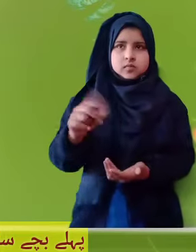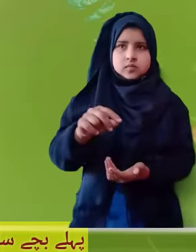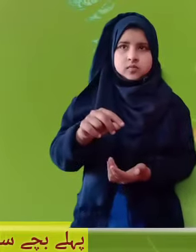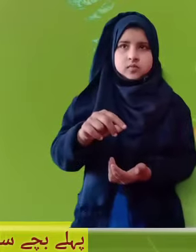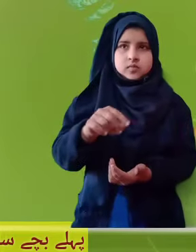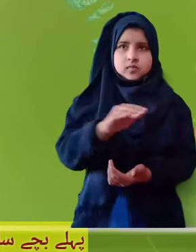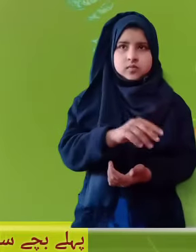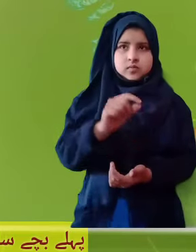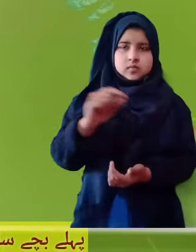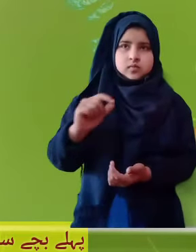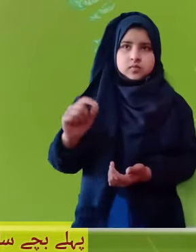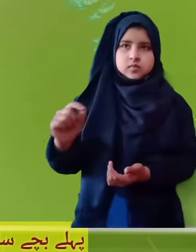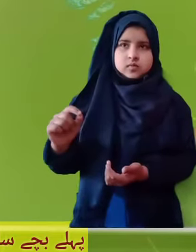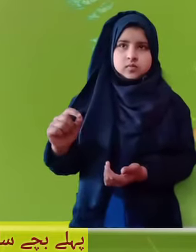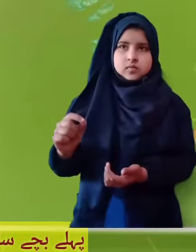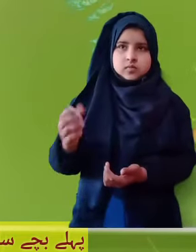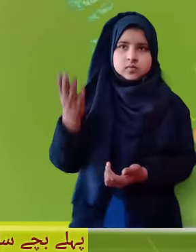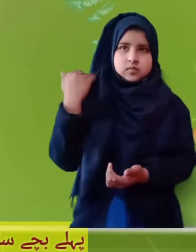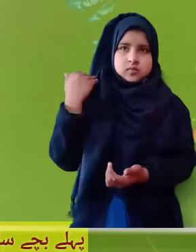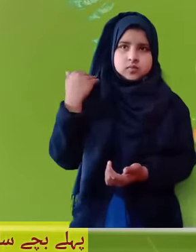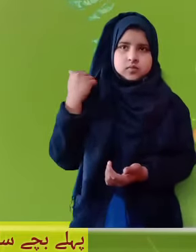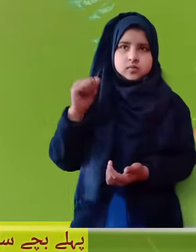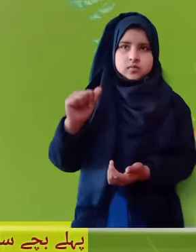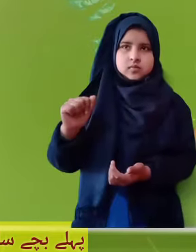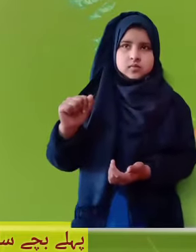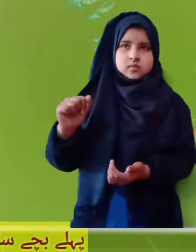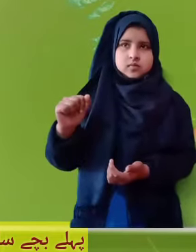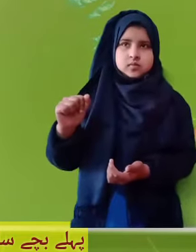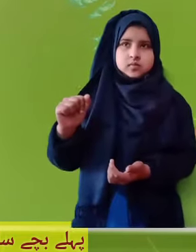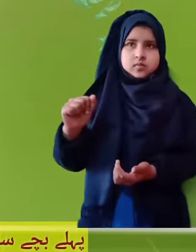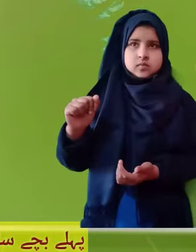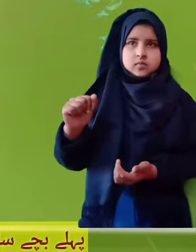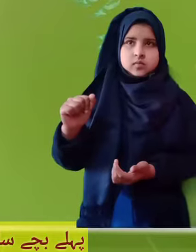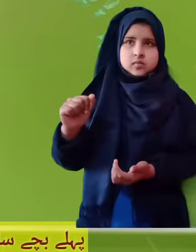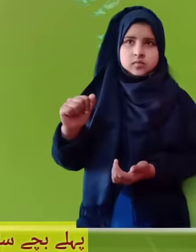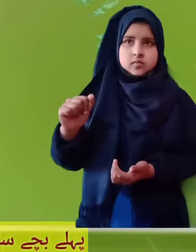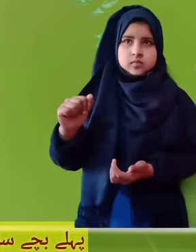पर लिखते थे।